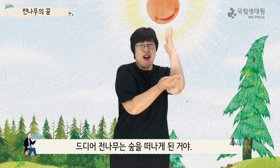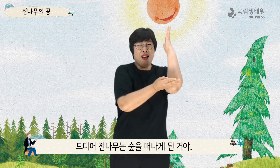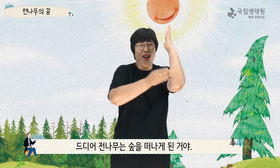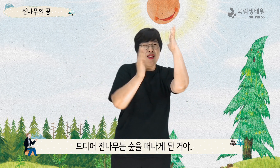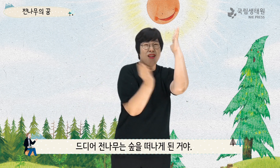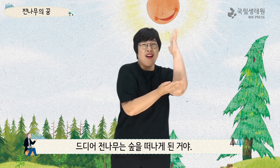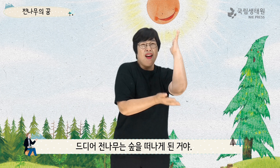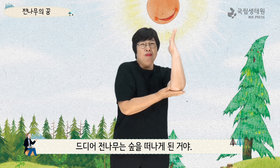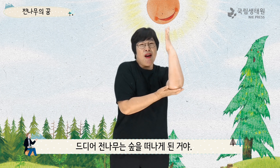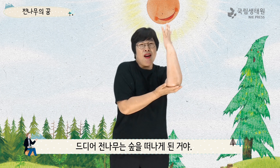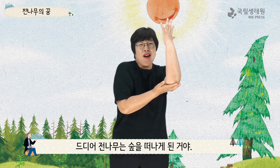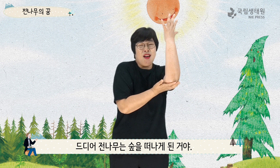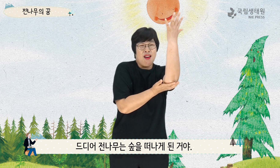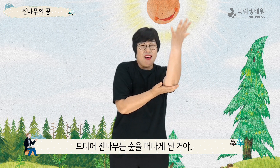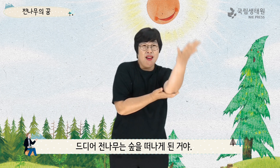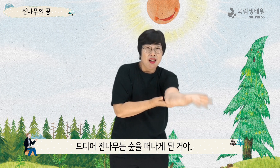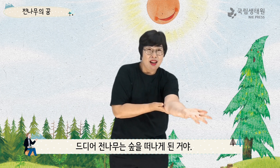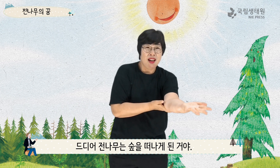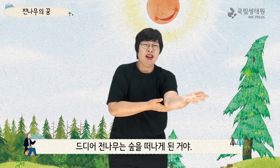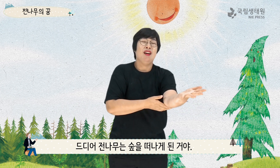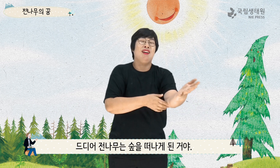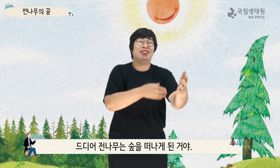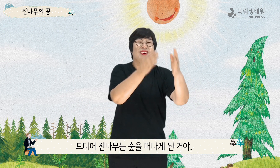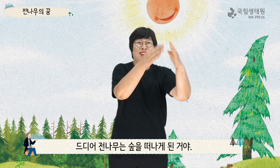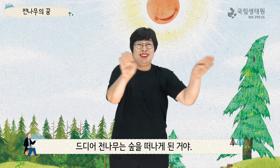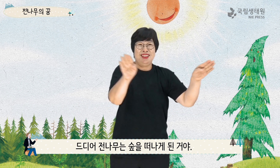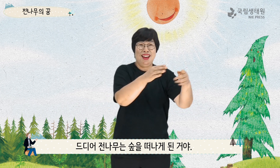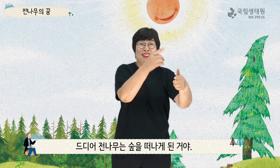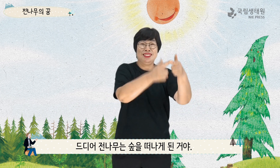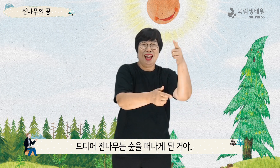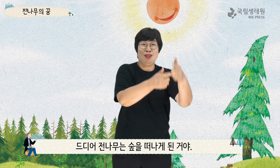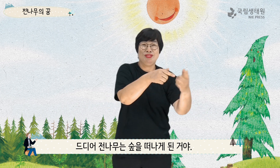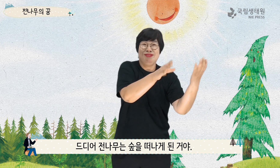드디어 전나무는 숲을 떠나게 된 거야.